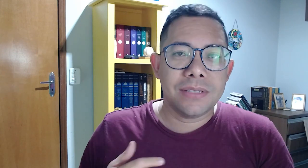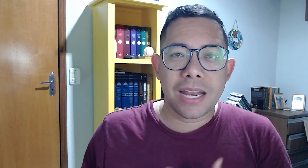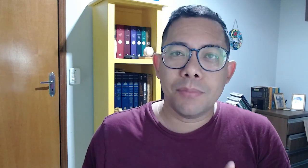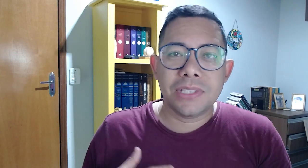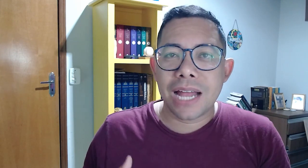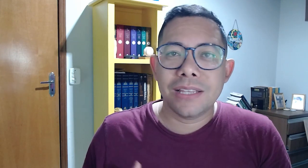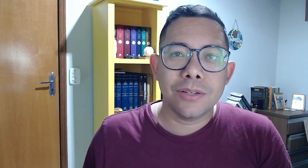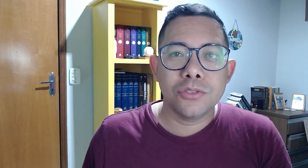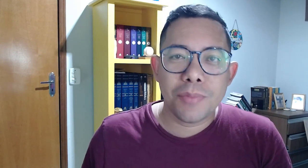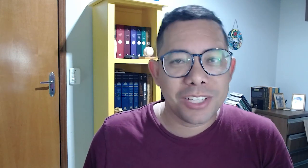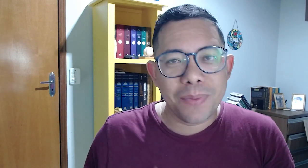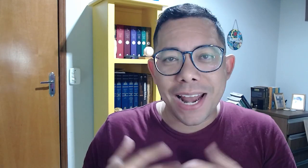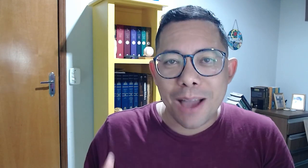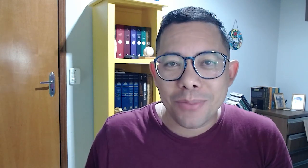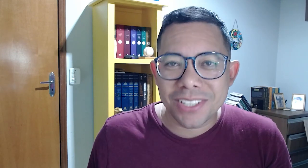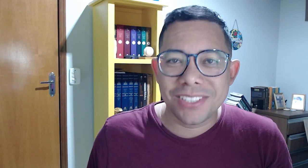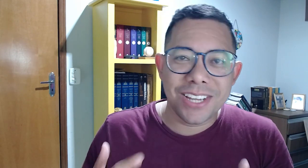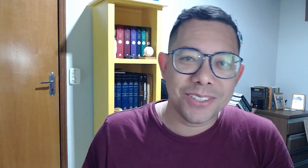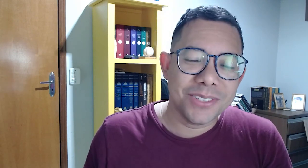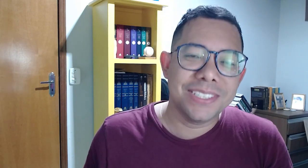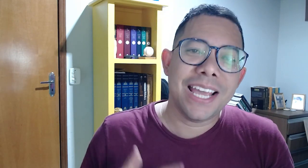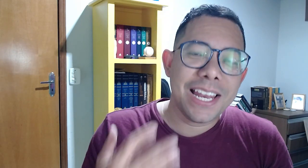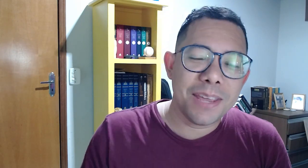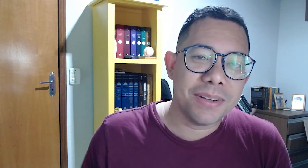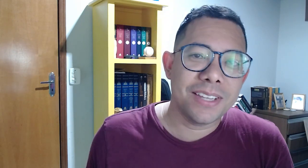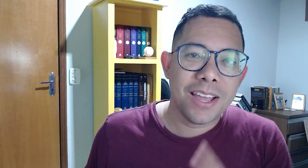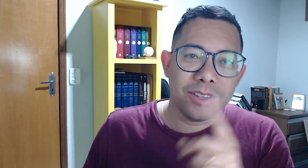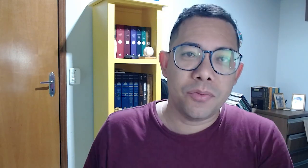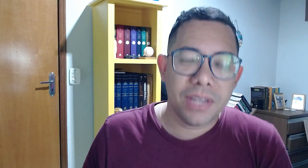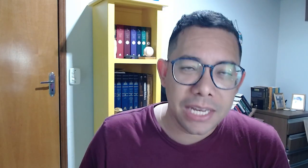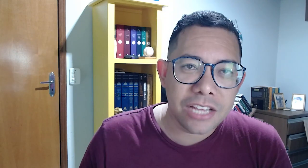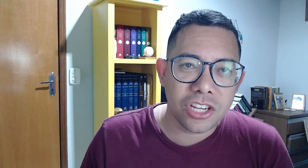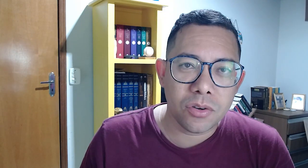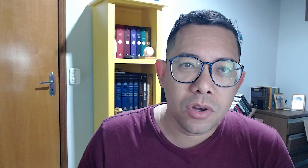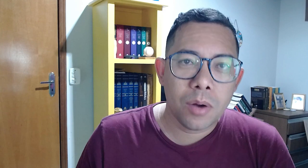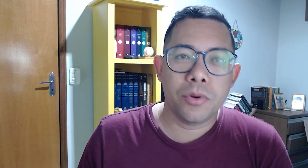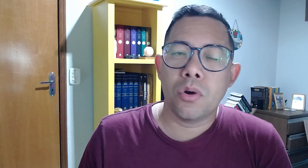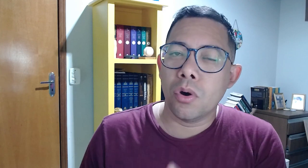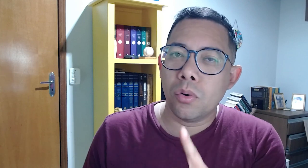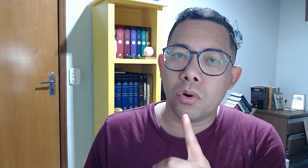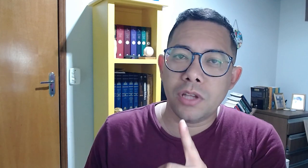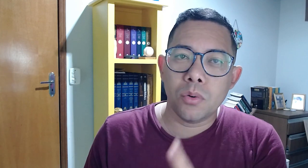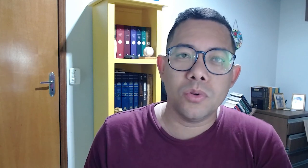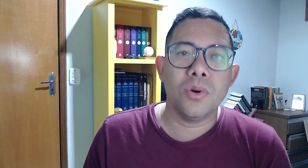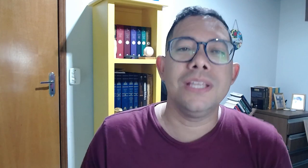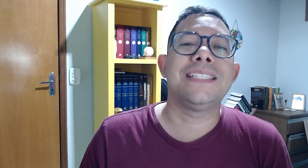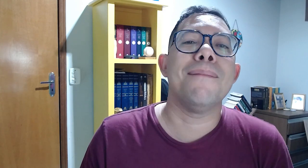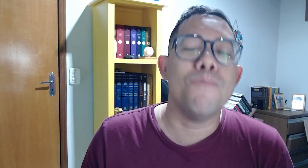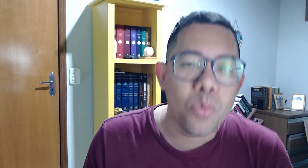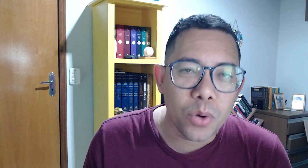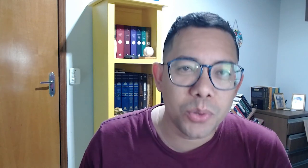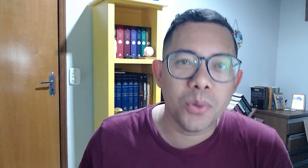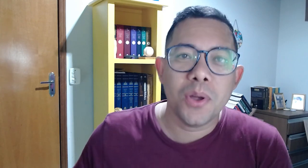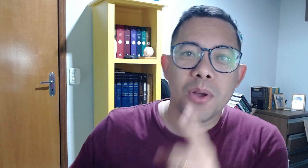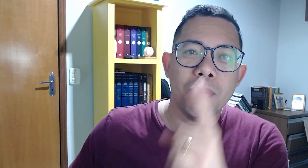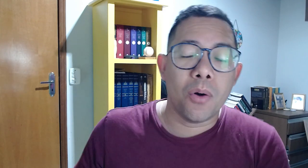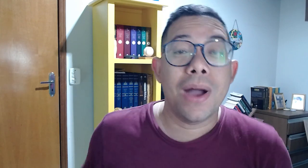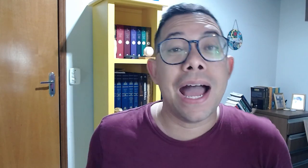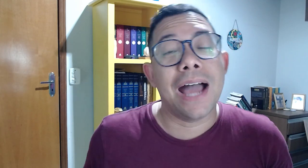Estaremos tratando sobre as parábolas de Jesus em Libras. Então fique ligadinho, porque o conteúdo está muito bom. E